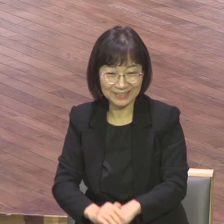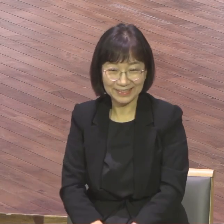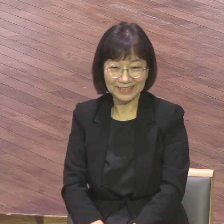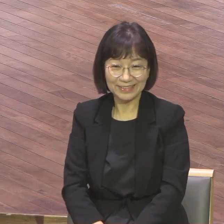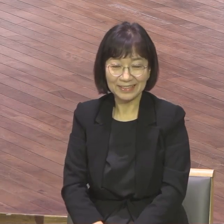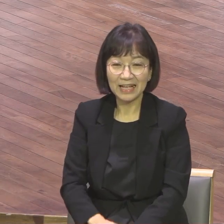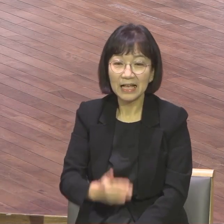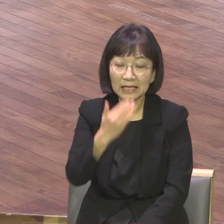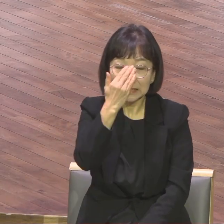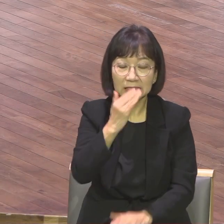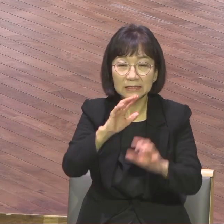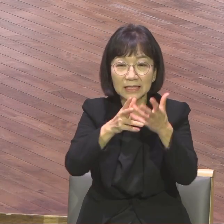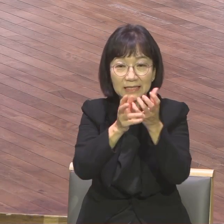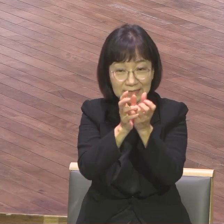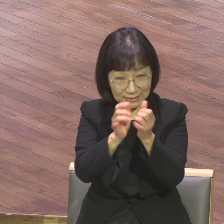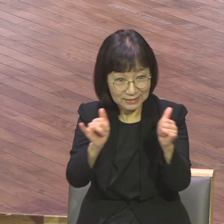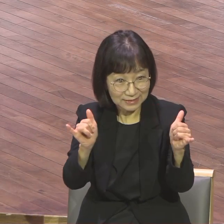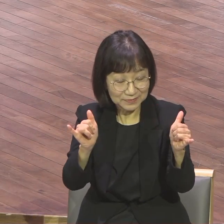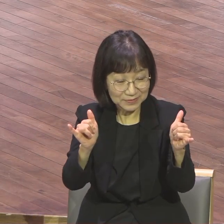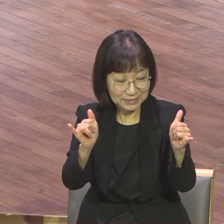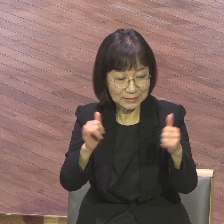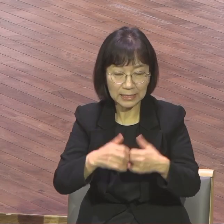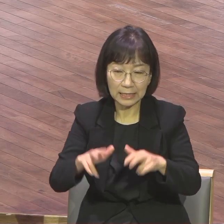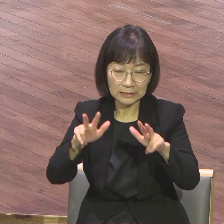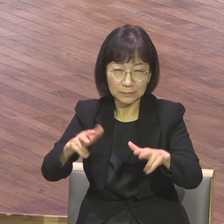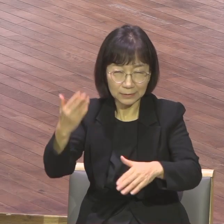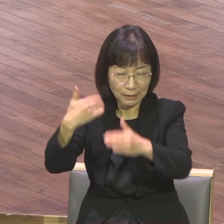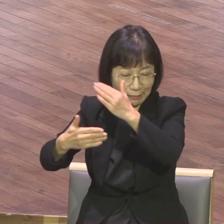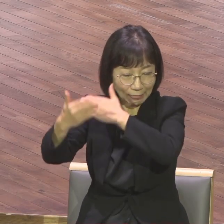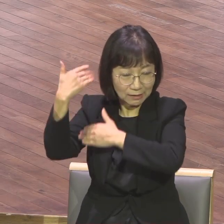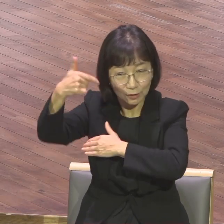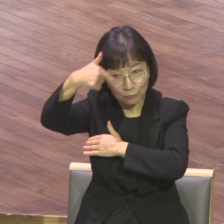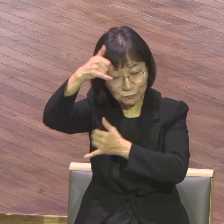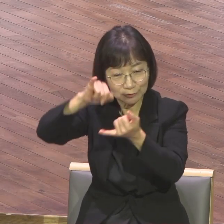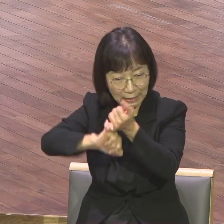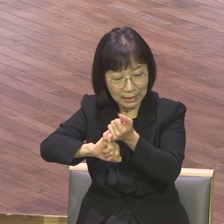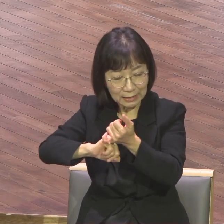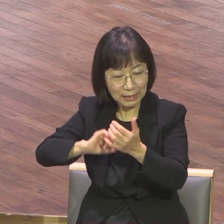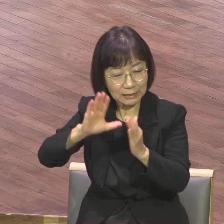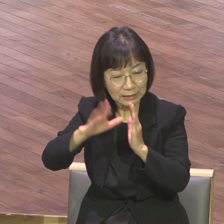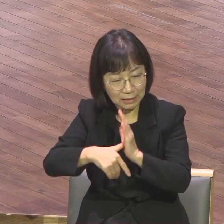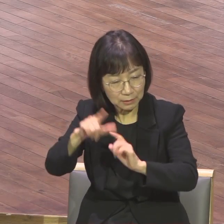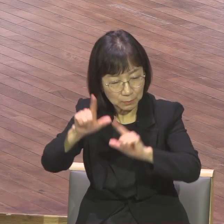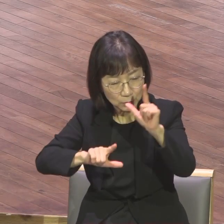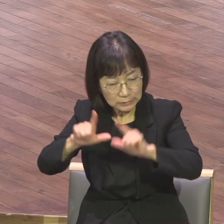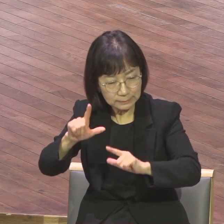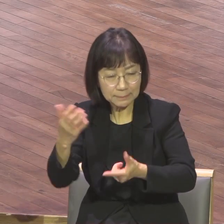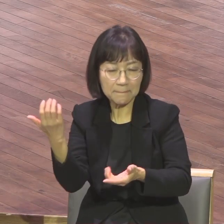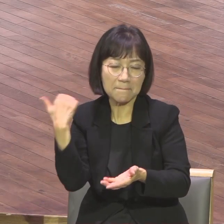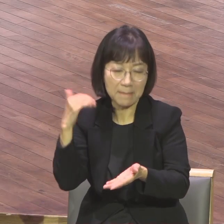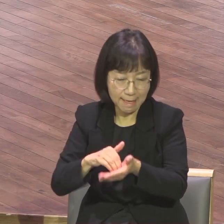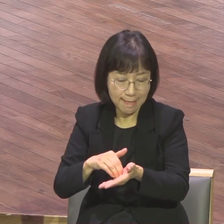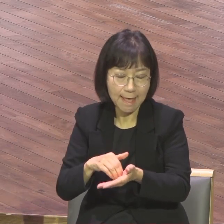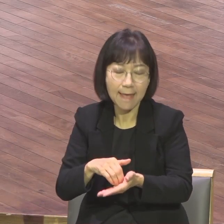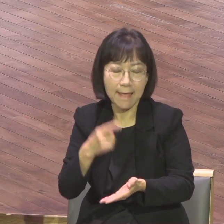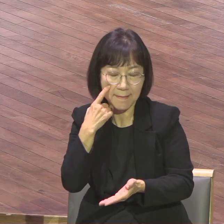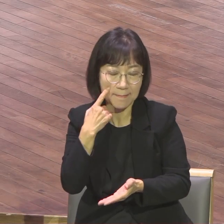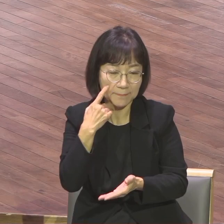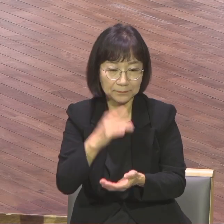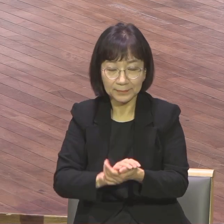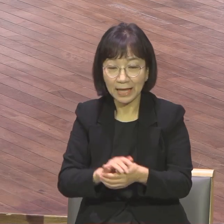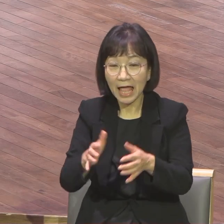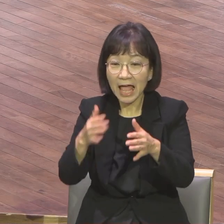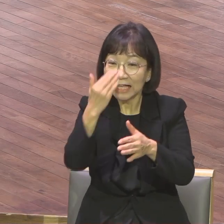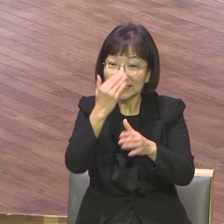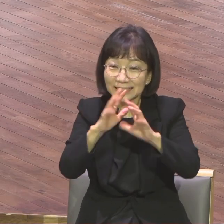있어. 구약 시대에 그렇게 그대로 지금도 마당에서 이렇게 이스라엘 아파트 테라스가